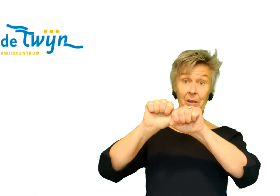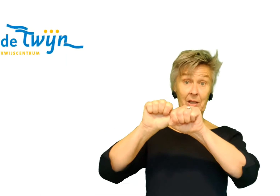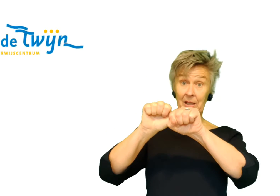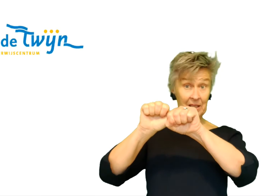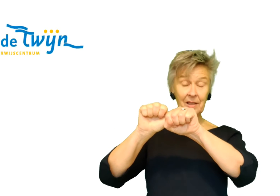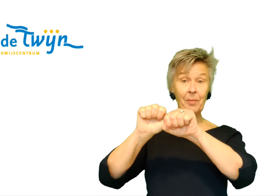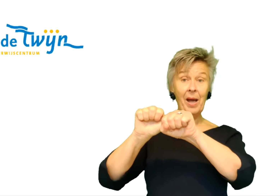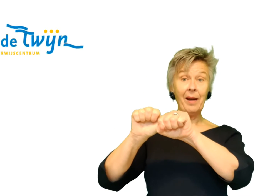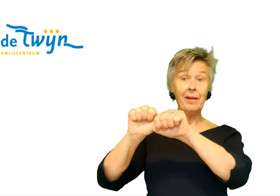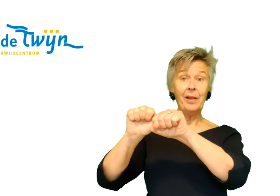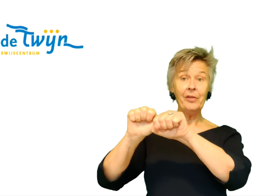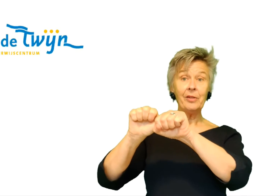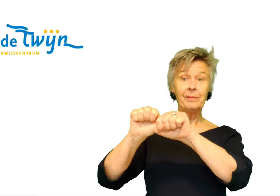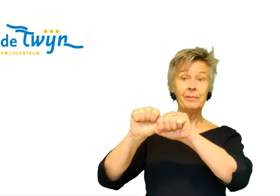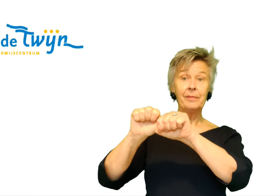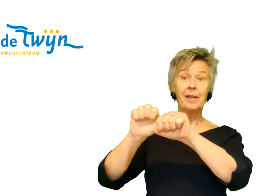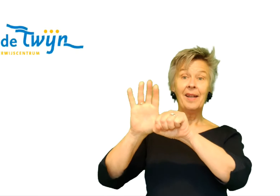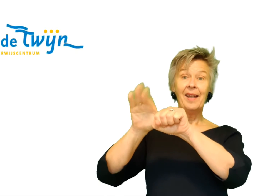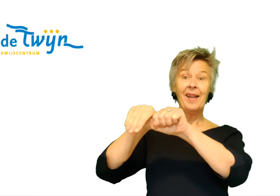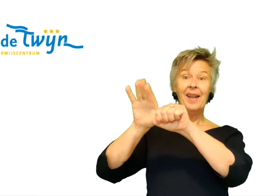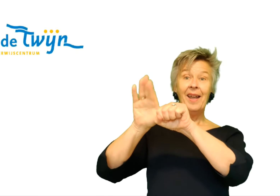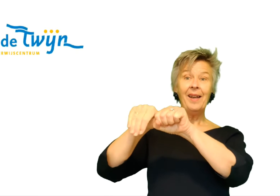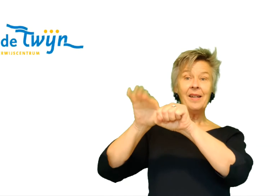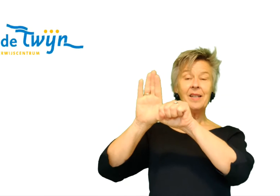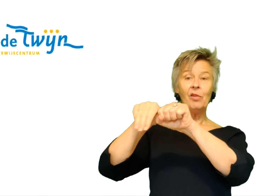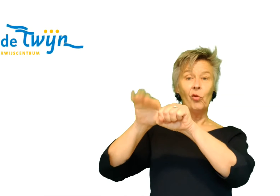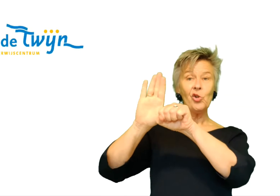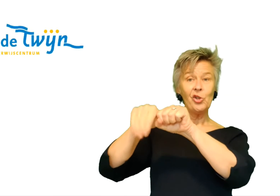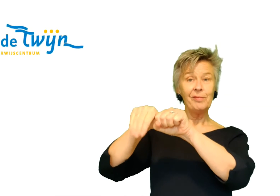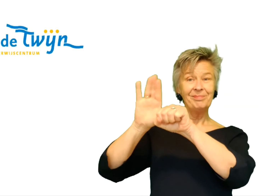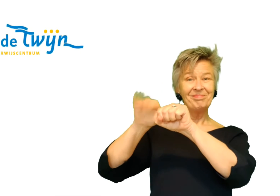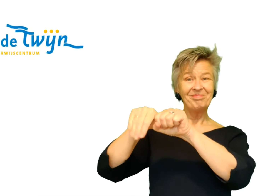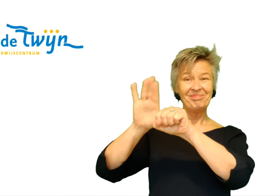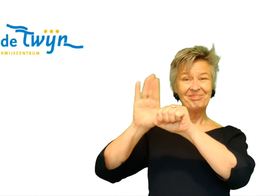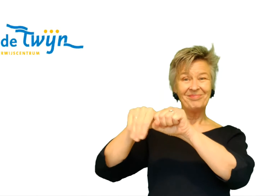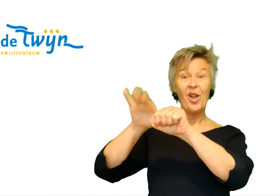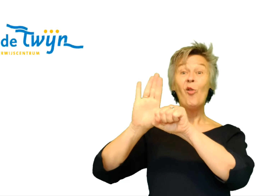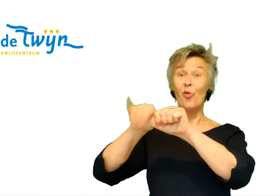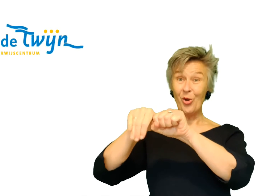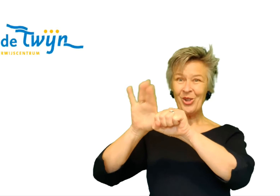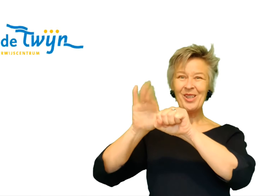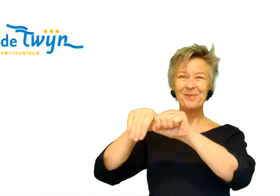met je niet gebarende hand. En dan is dit worst. Worst.